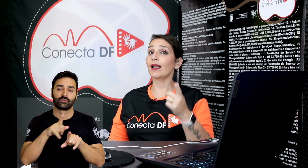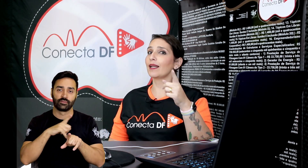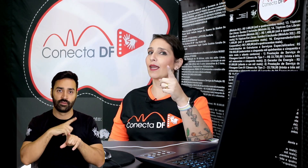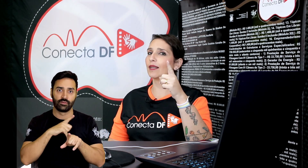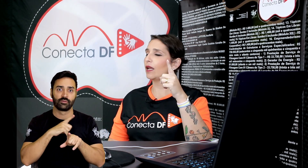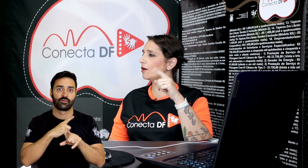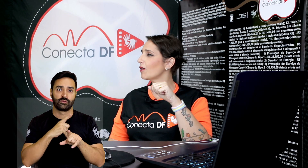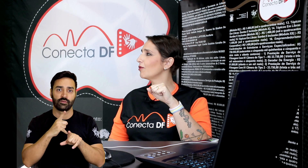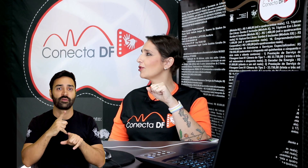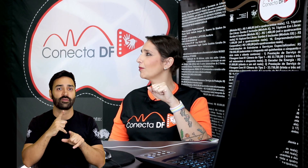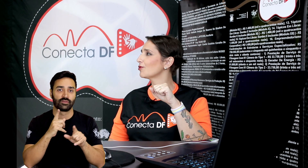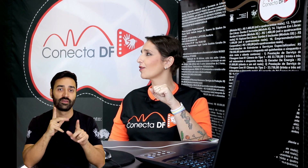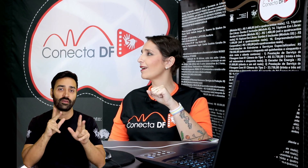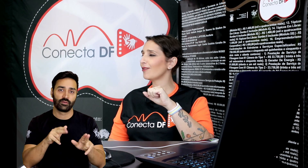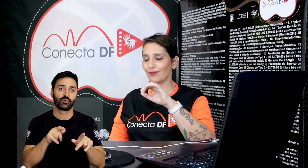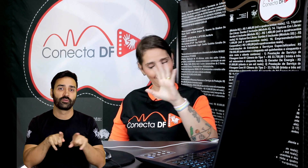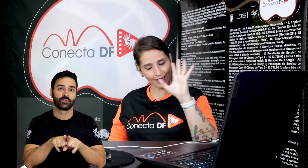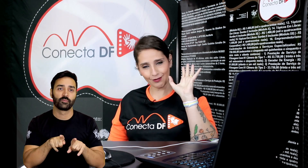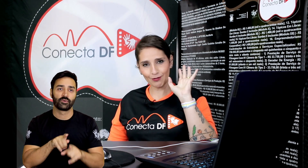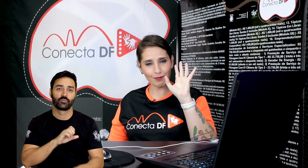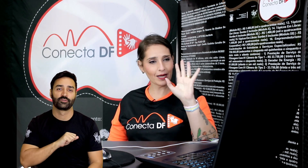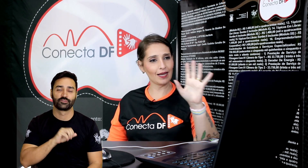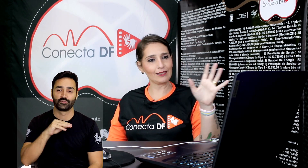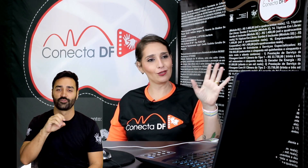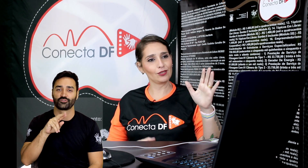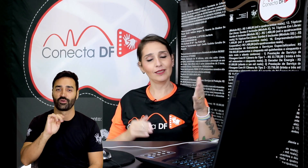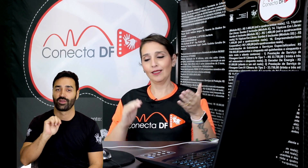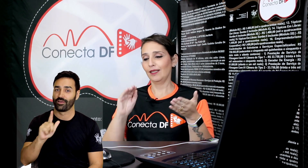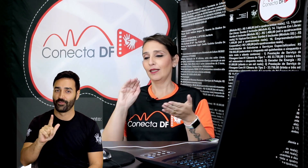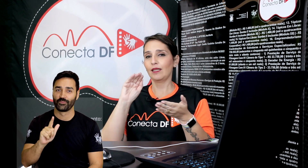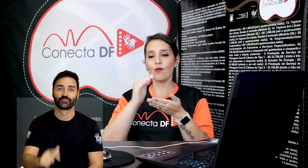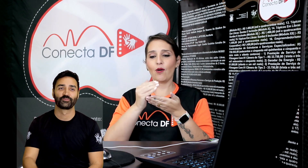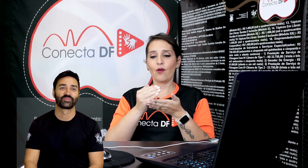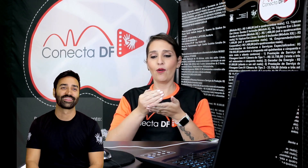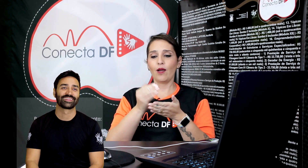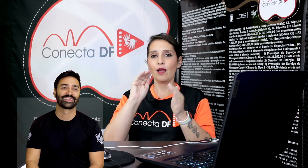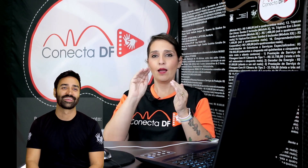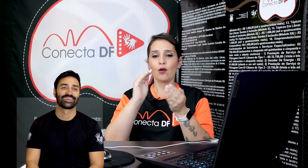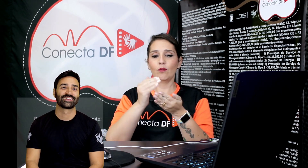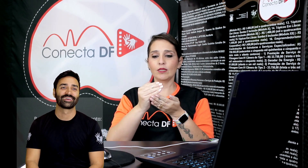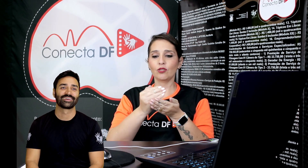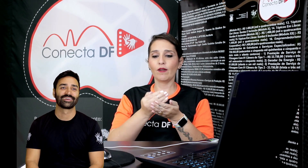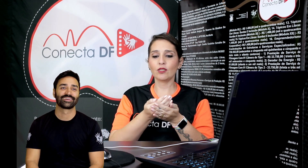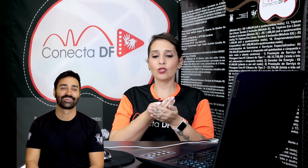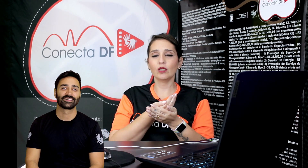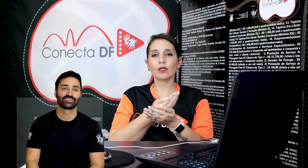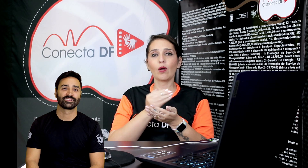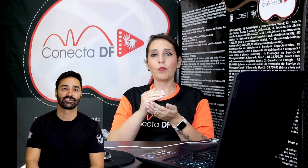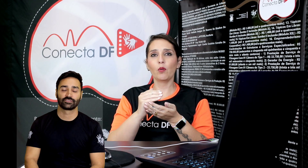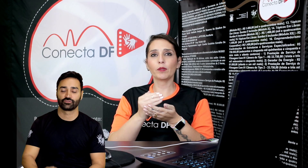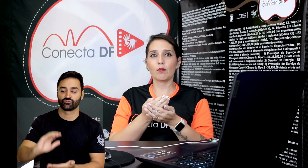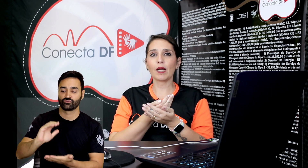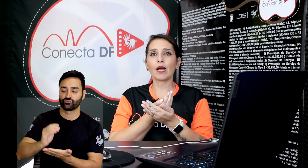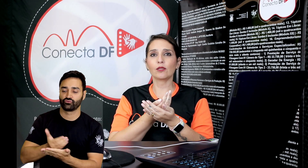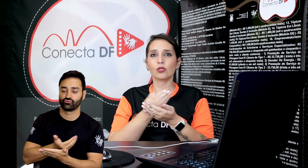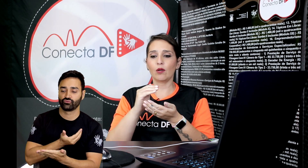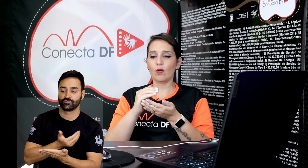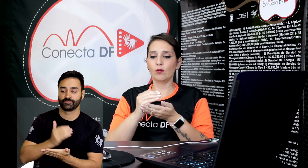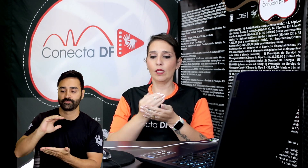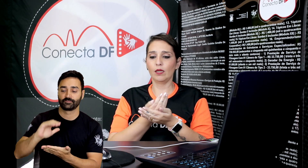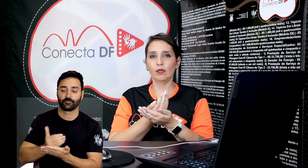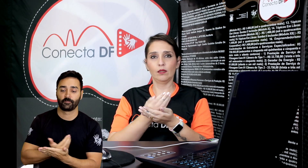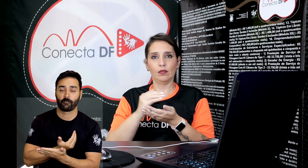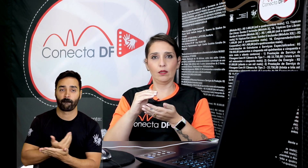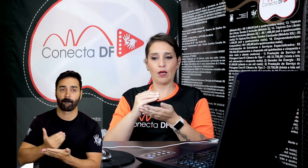Pra galera que é que nem eu, que curte mão de jorel, adoram abacate. Então, ó, como se estivesse tirando a polpa do abacate, né,